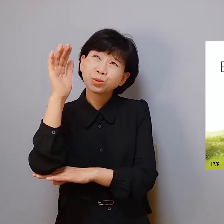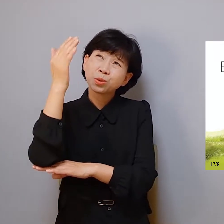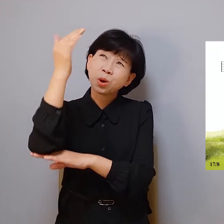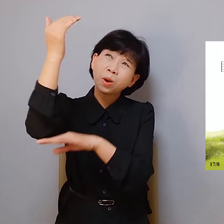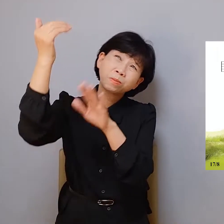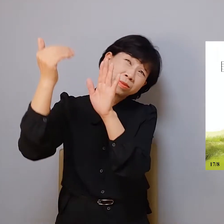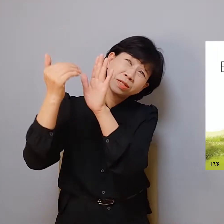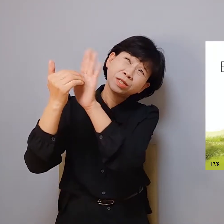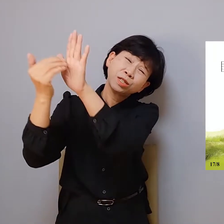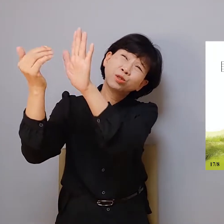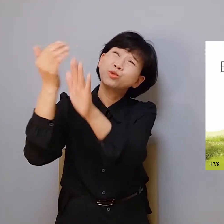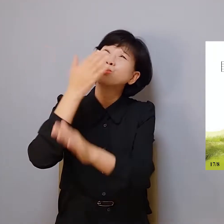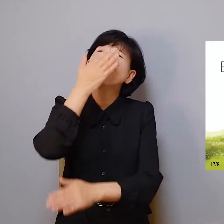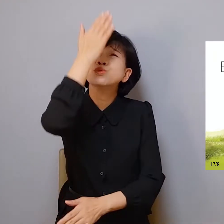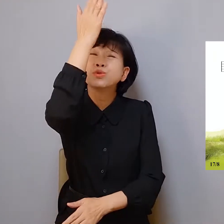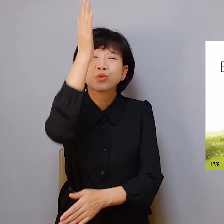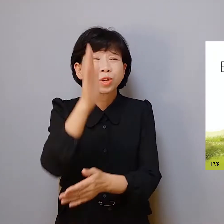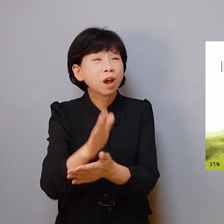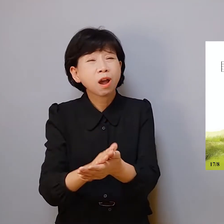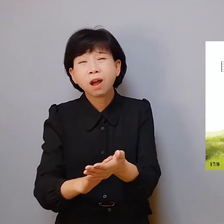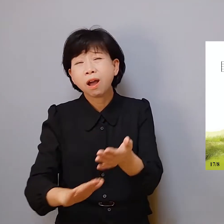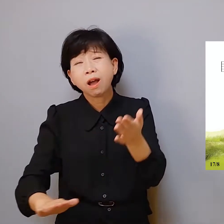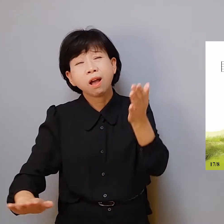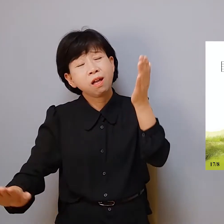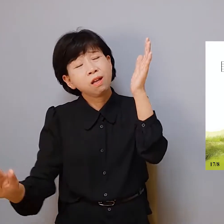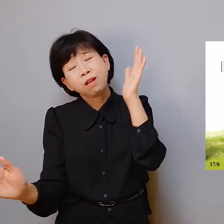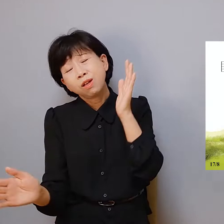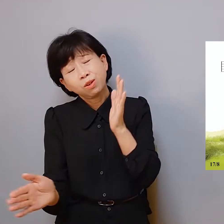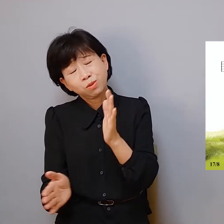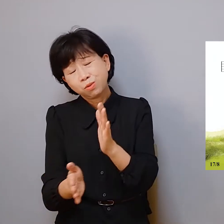가릴 수 없는 주